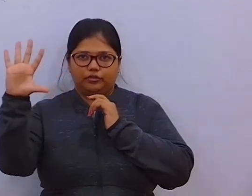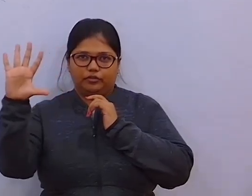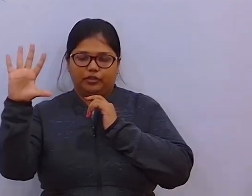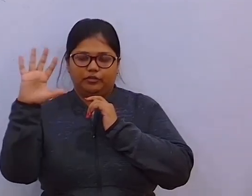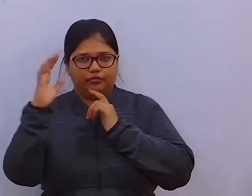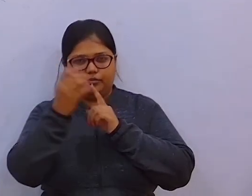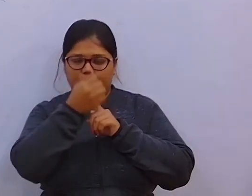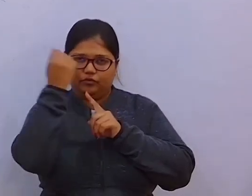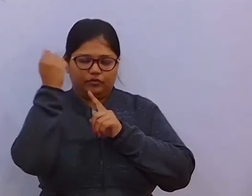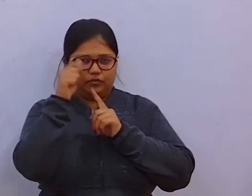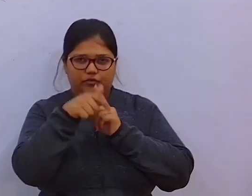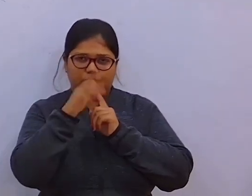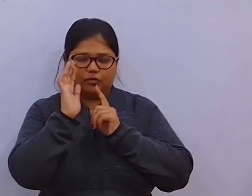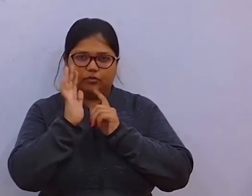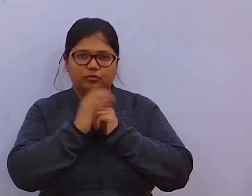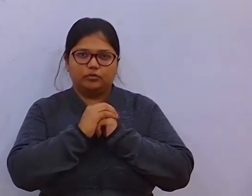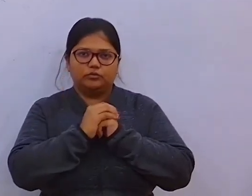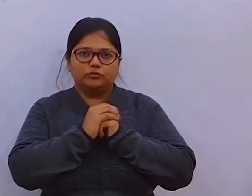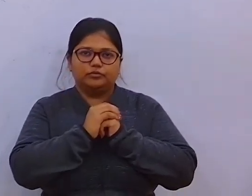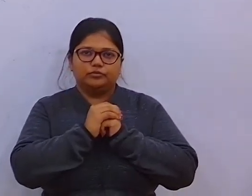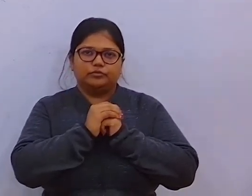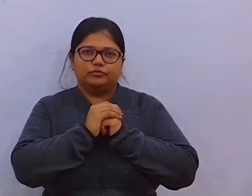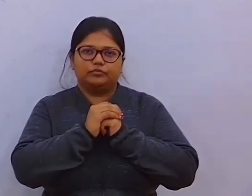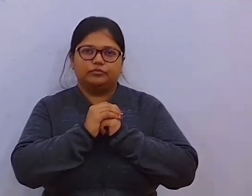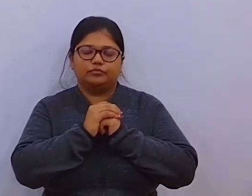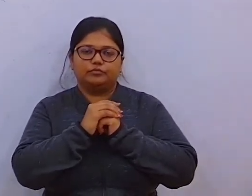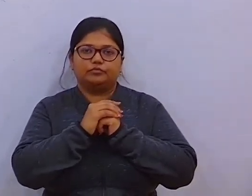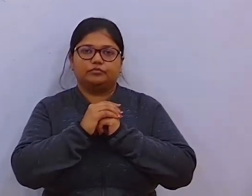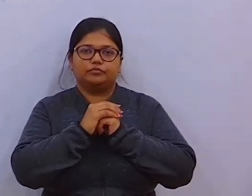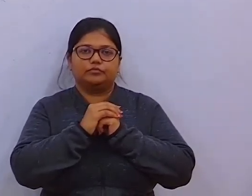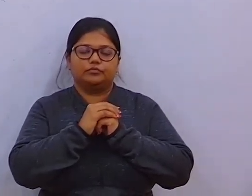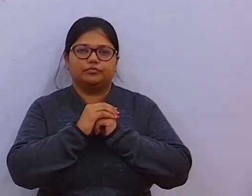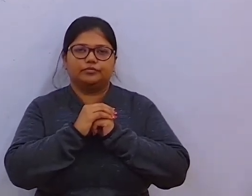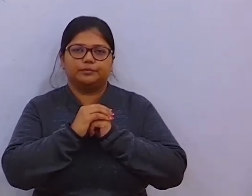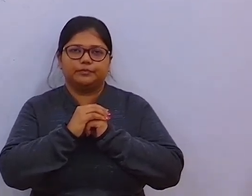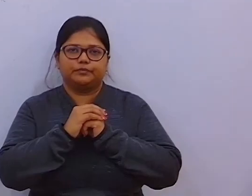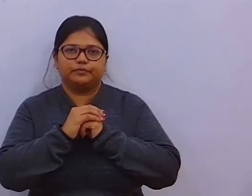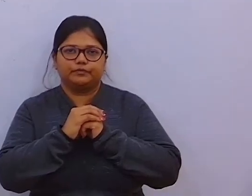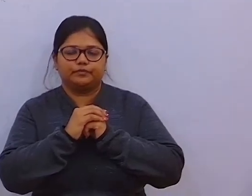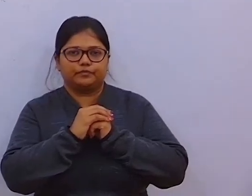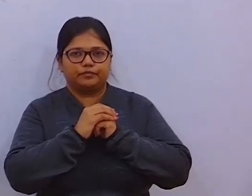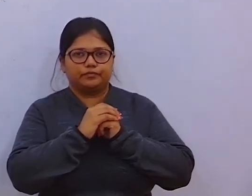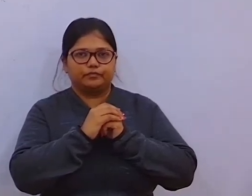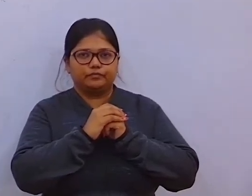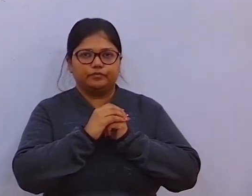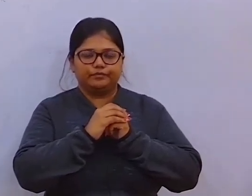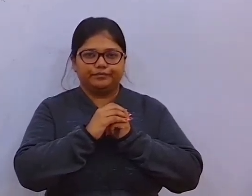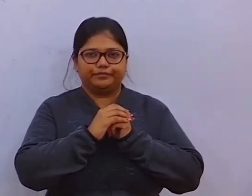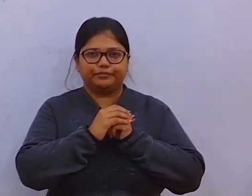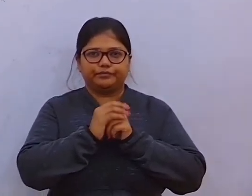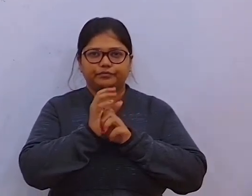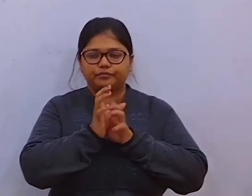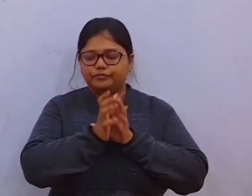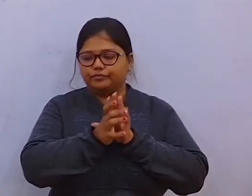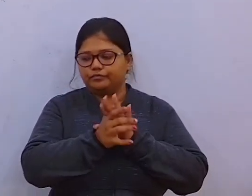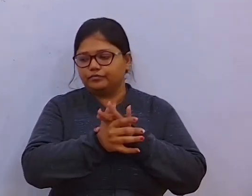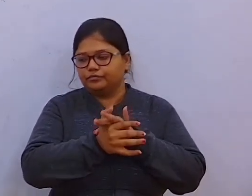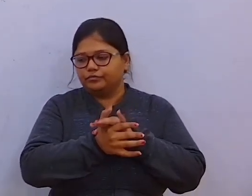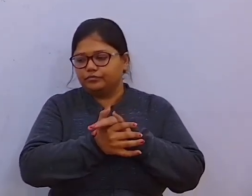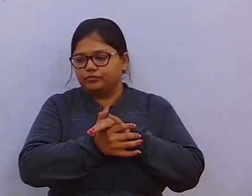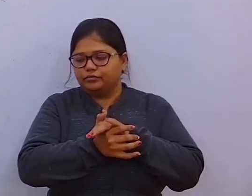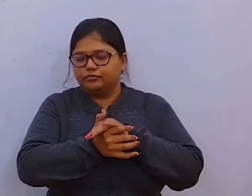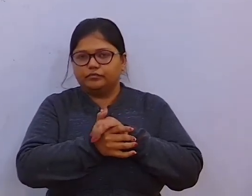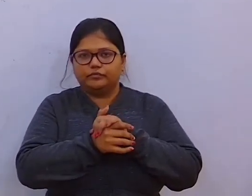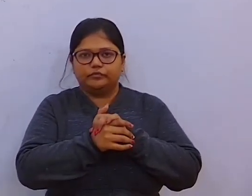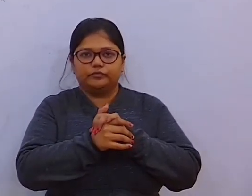के विश्व युद्ध के जलवायु के संबंध में इसको जोड़ा गया। ठीक है, तो ये जो जेड स्ट्रीम होती